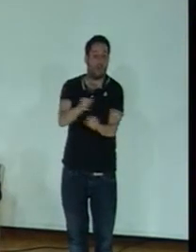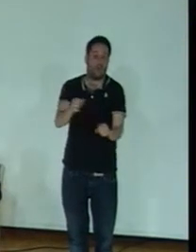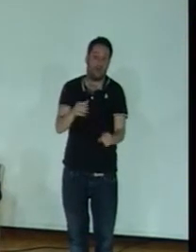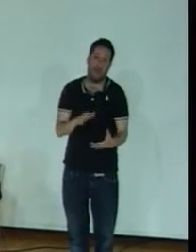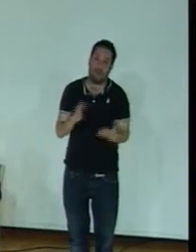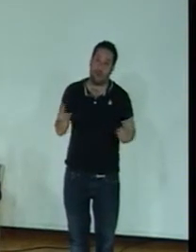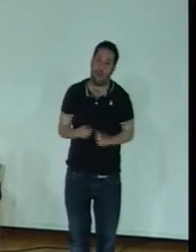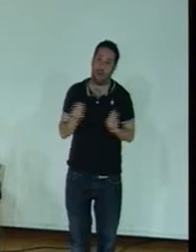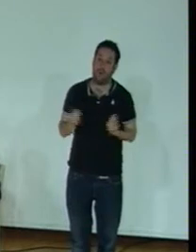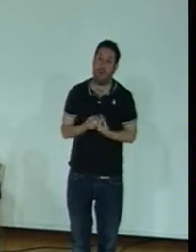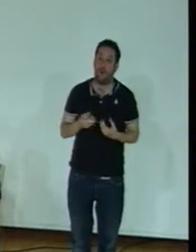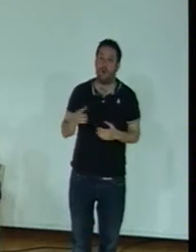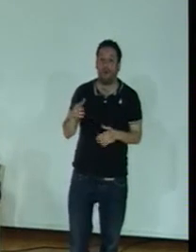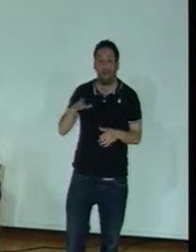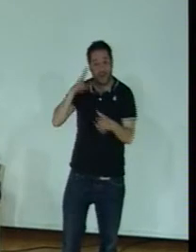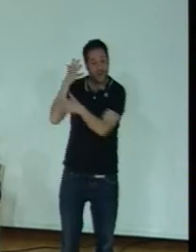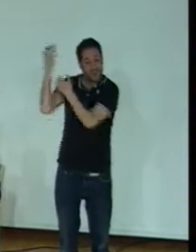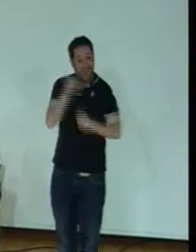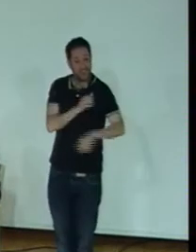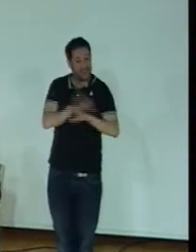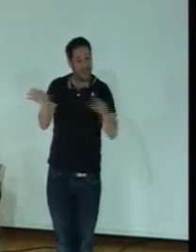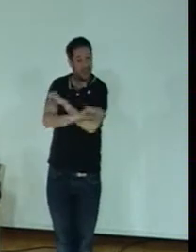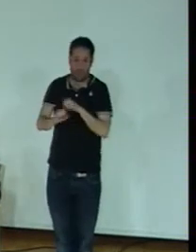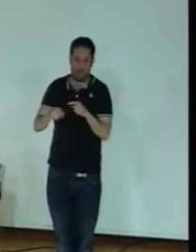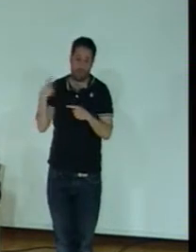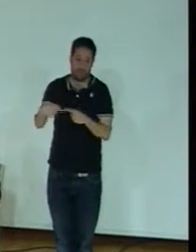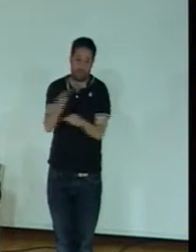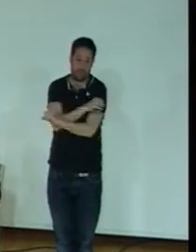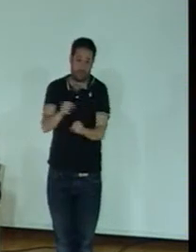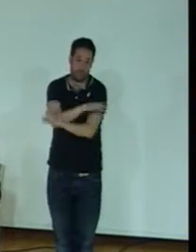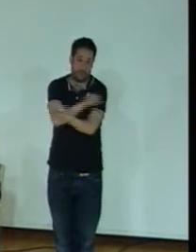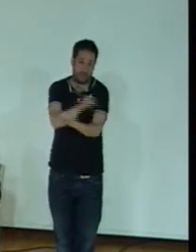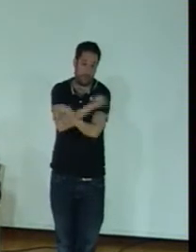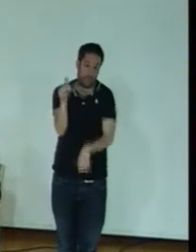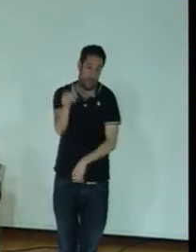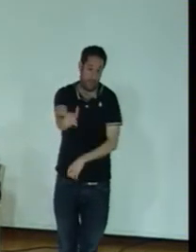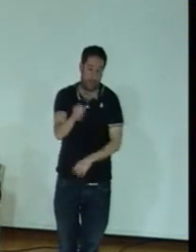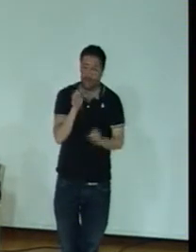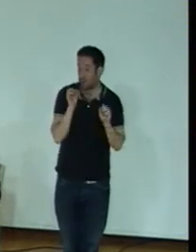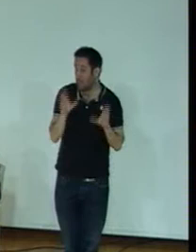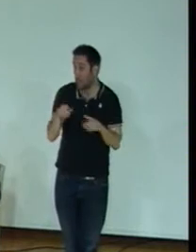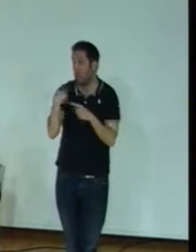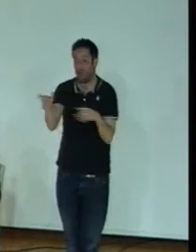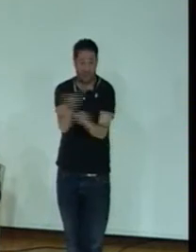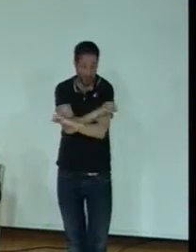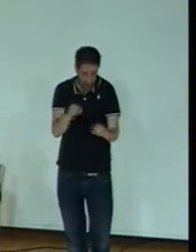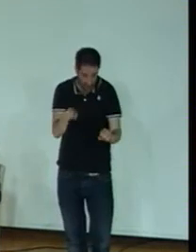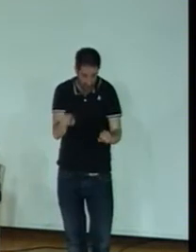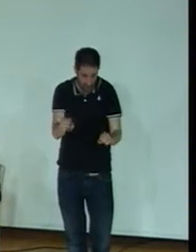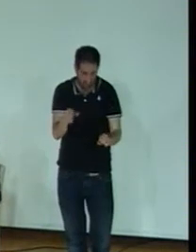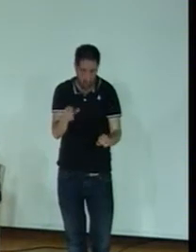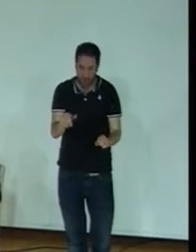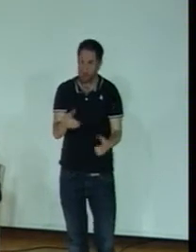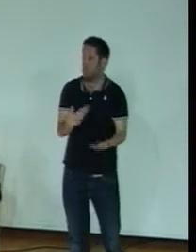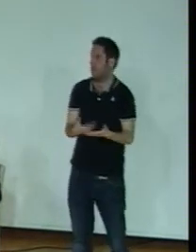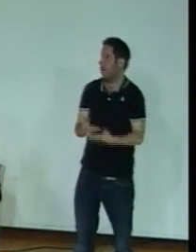hélas, il y a peu de chances que Daesh s'arrête là, donc il y aura sans doute malheureusement encore d'autres attentats, et il est probable que le prochain attentat sera